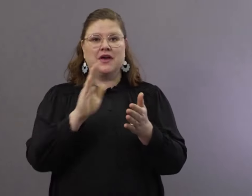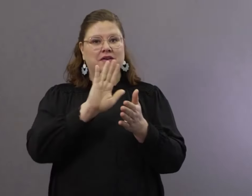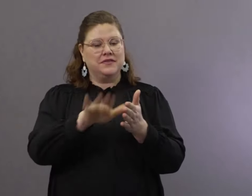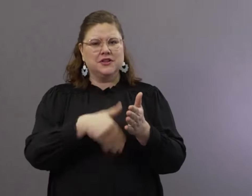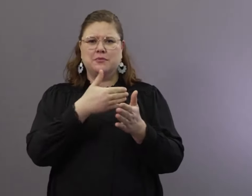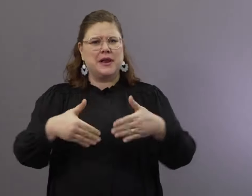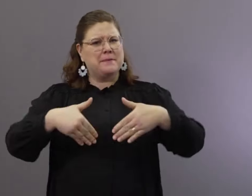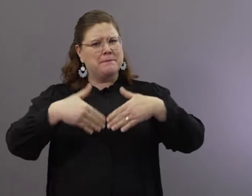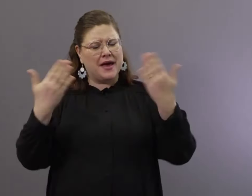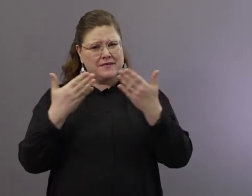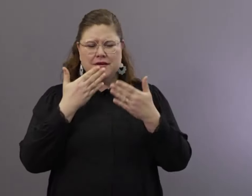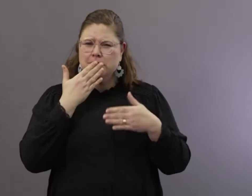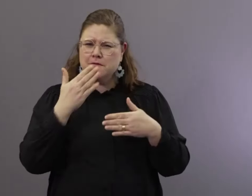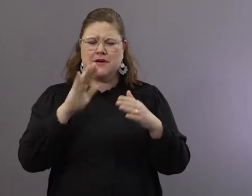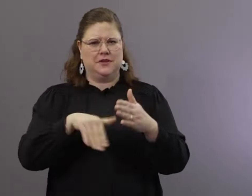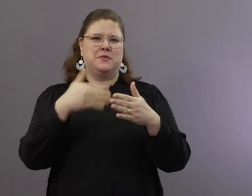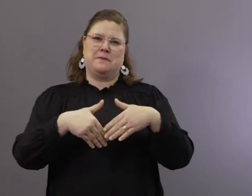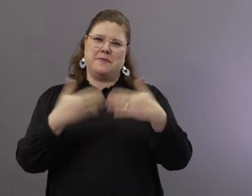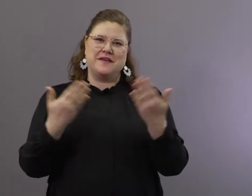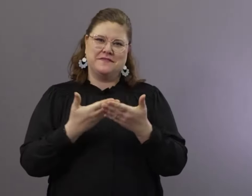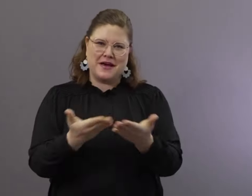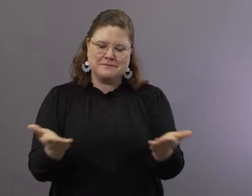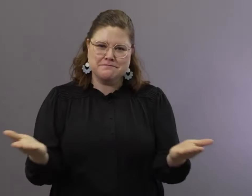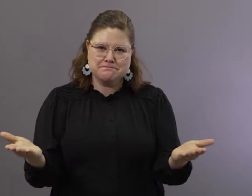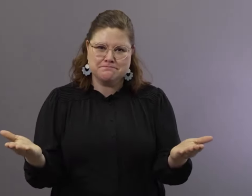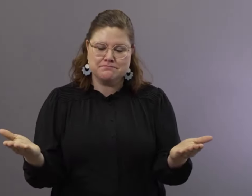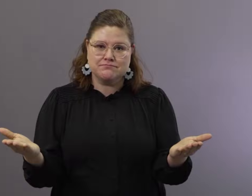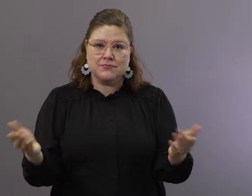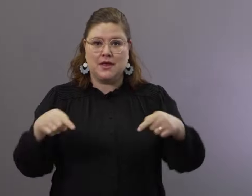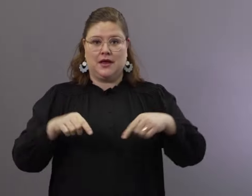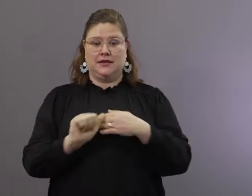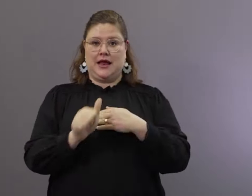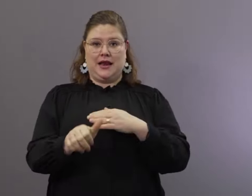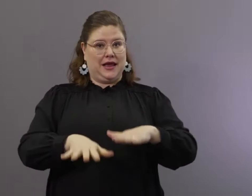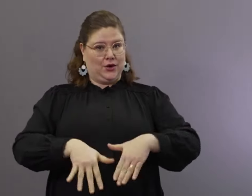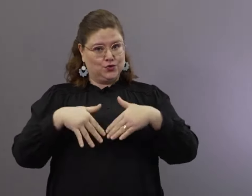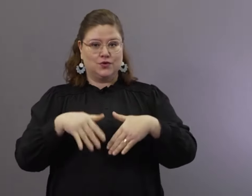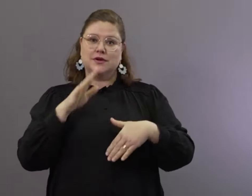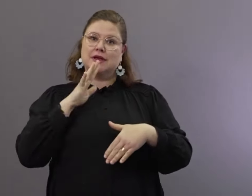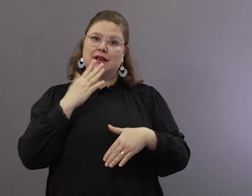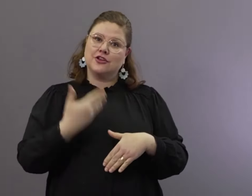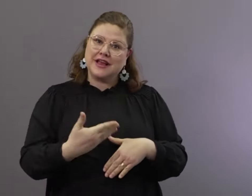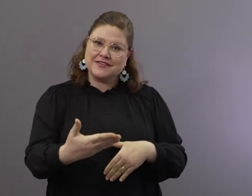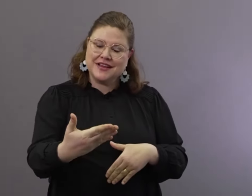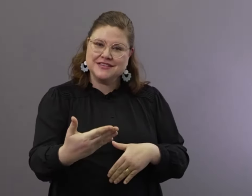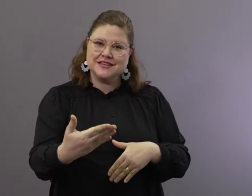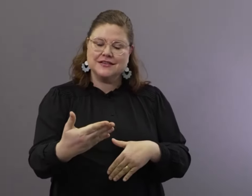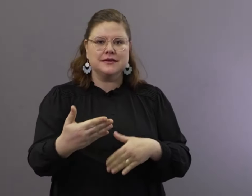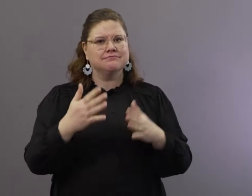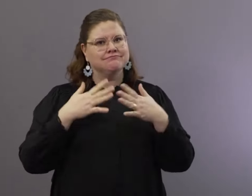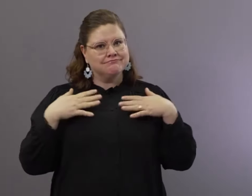päivää kaikille. Täältä eduskunnasta tuo terveiset. On todellakin ilo saada